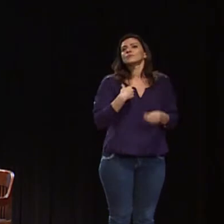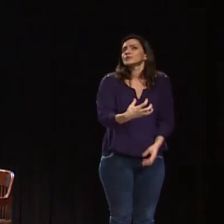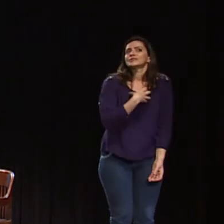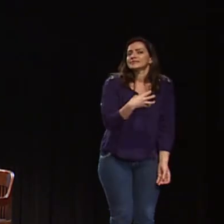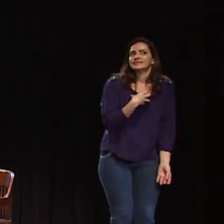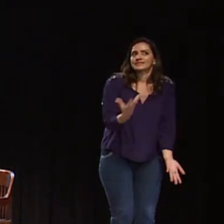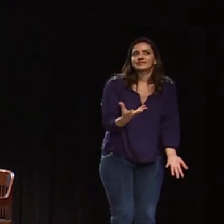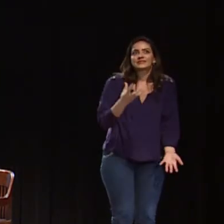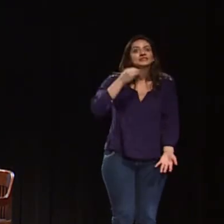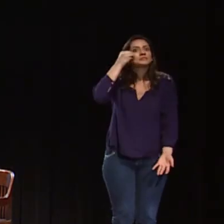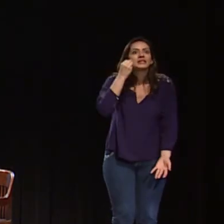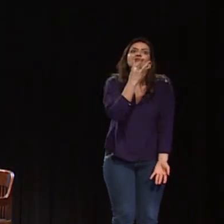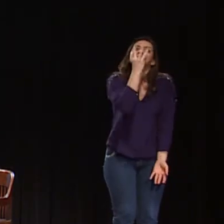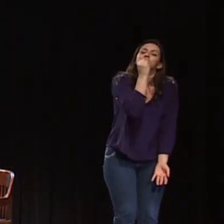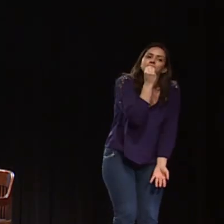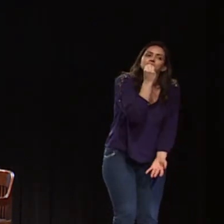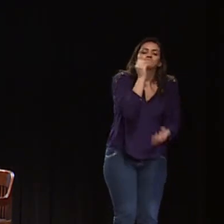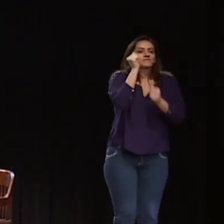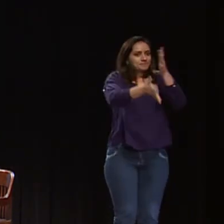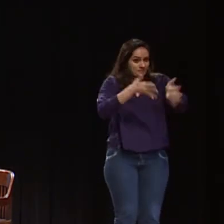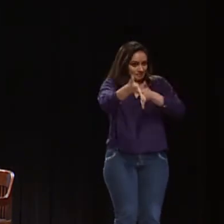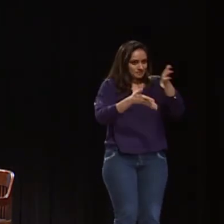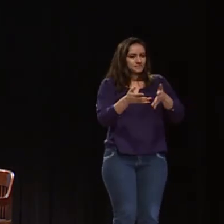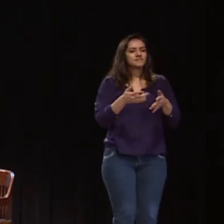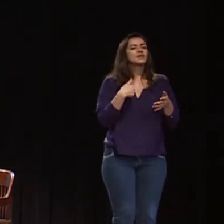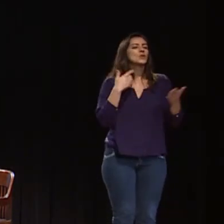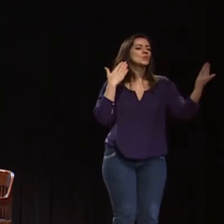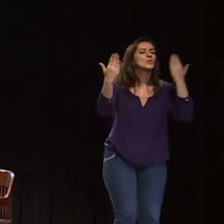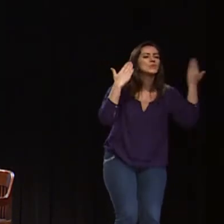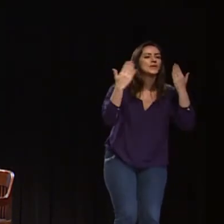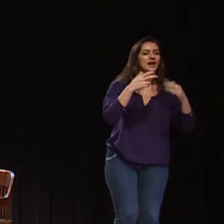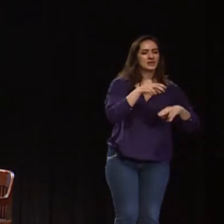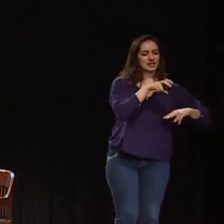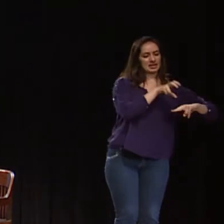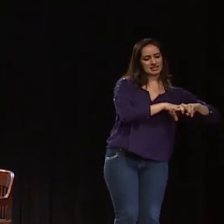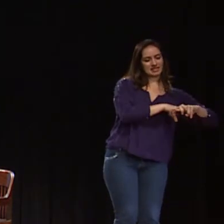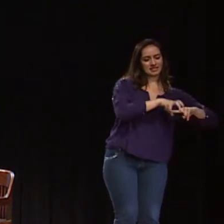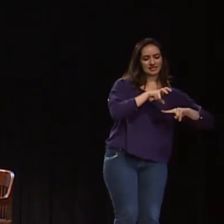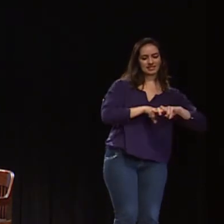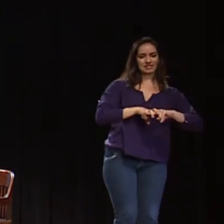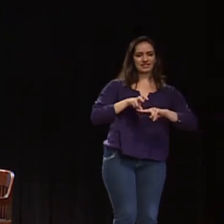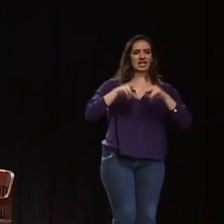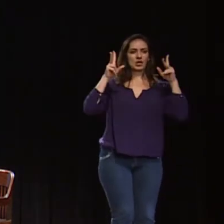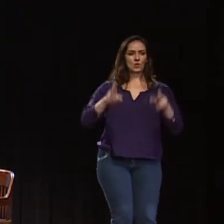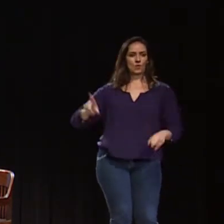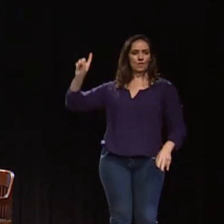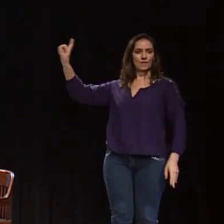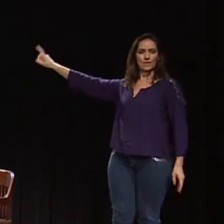E, assim, como eu me sinto enquanto experiência de quando eu resolvi parar de falar e usar só a língua de sinais? Como se tivesse uma comparação